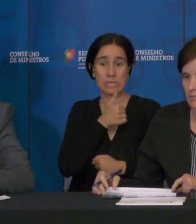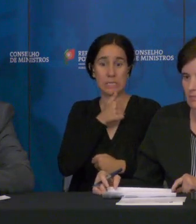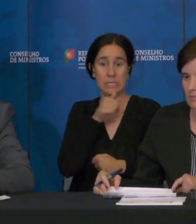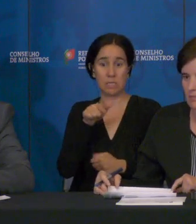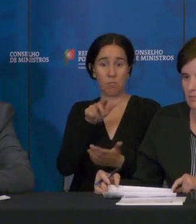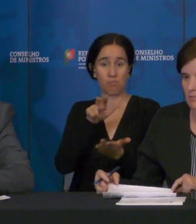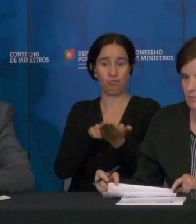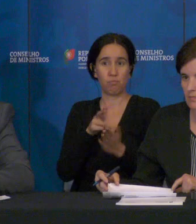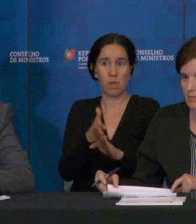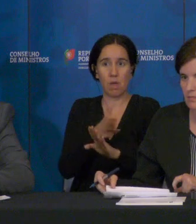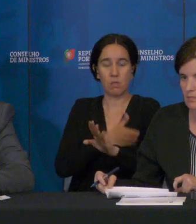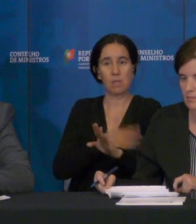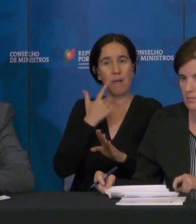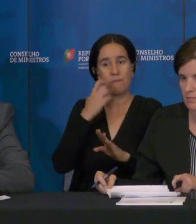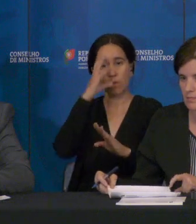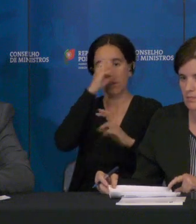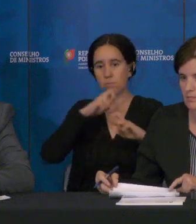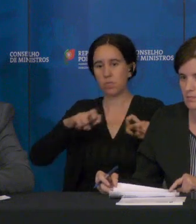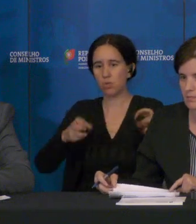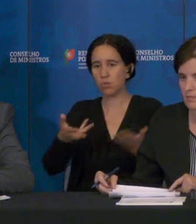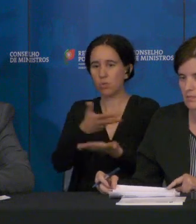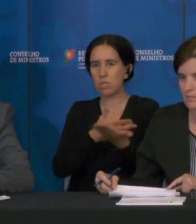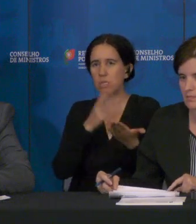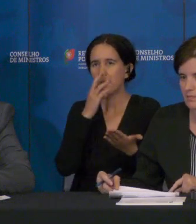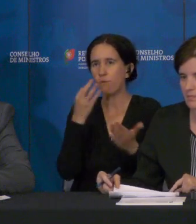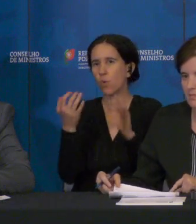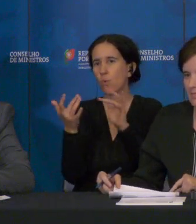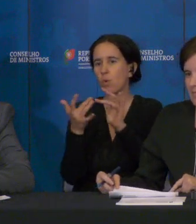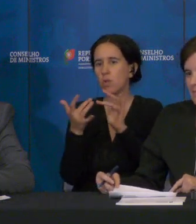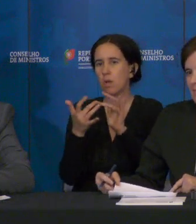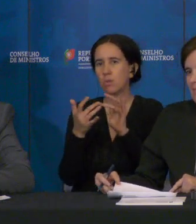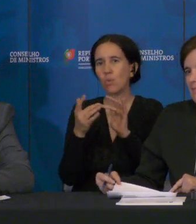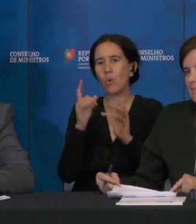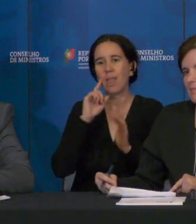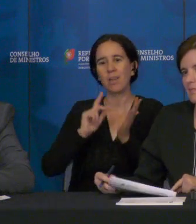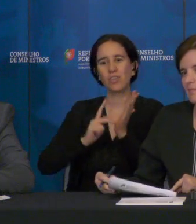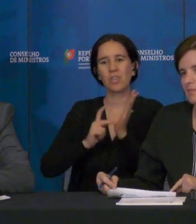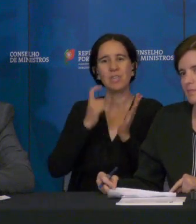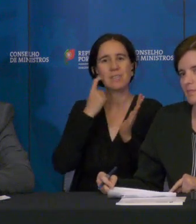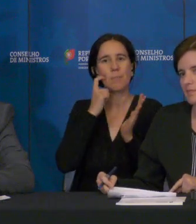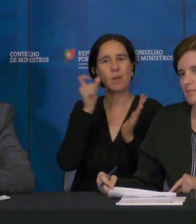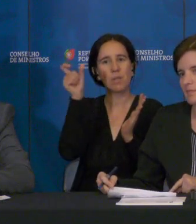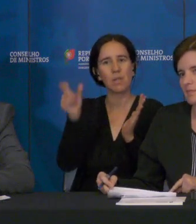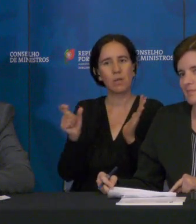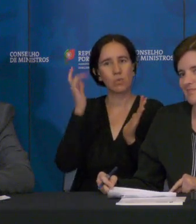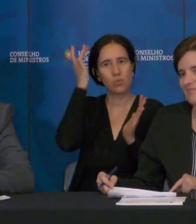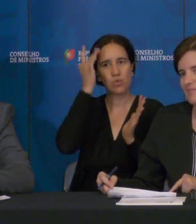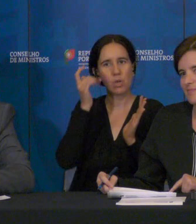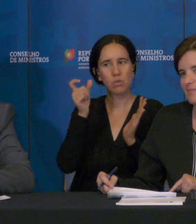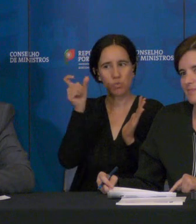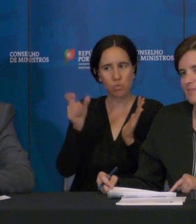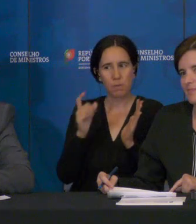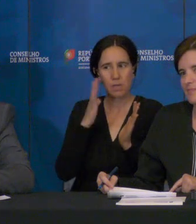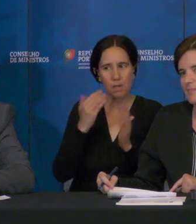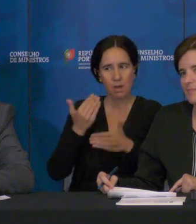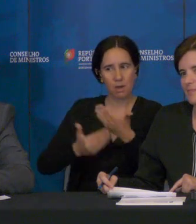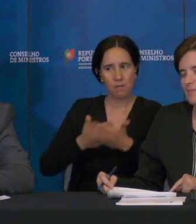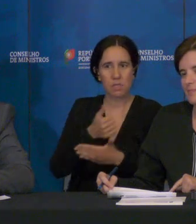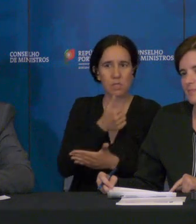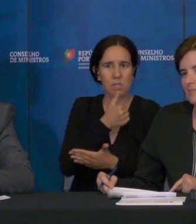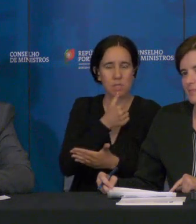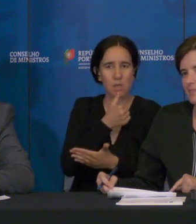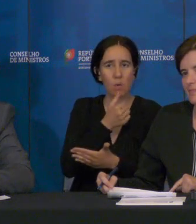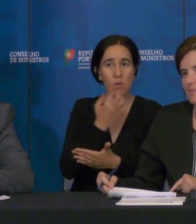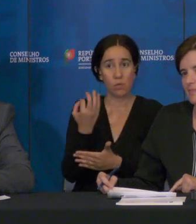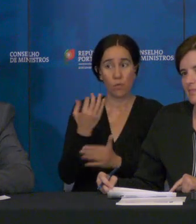decisão e talvez durante o Conselho de Ministros, se foi feito algum contacto com a engenheira Isabel dos Santos no sentido de avançarem com esta decisão,